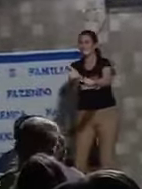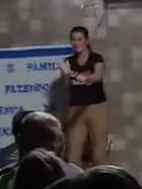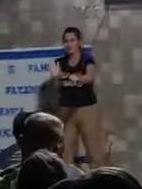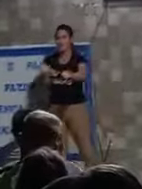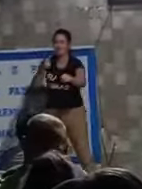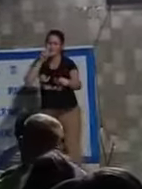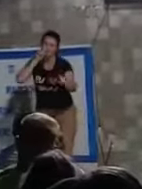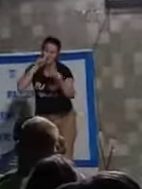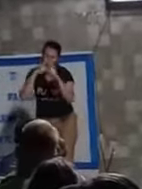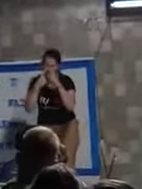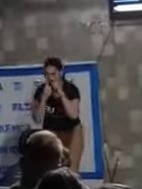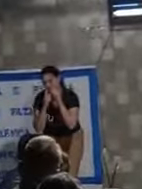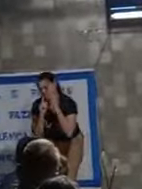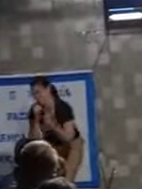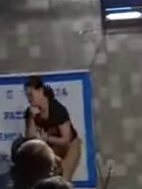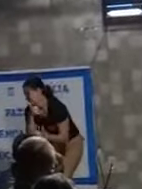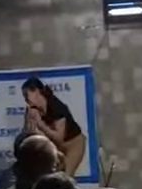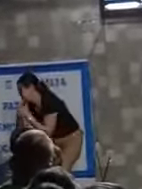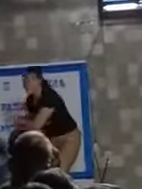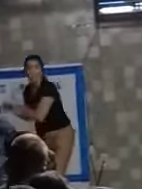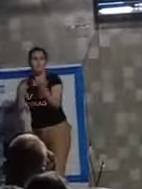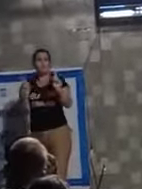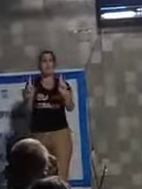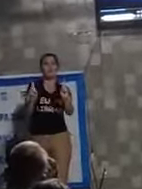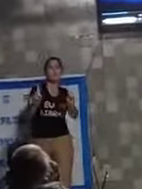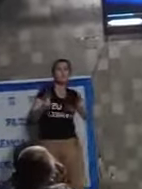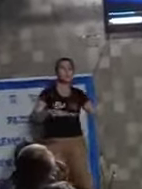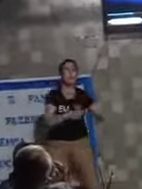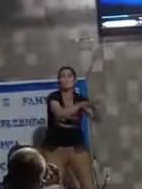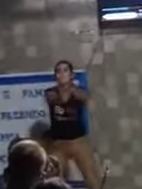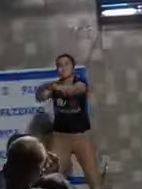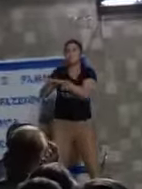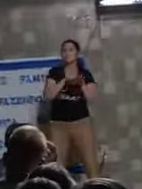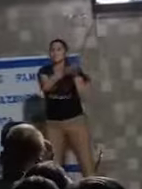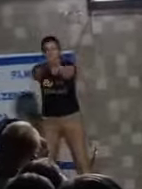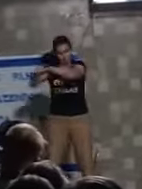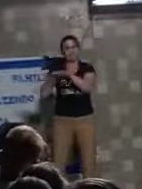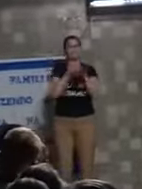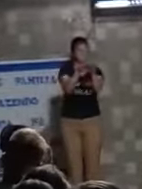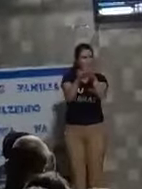seu coração, já mais uma lembrança.